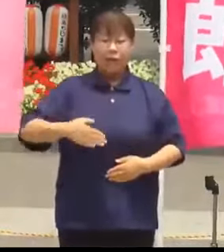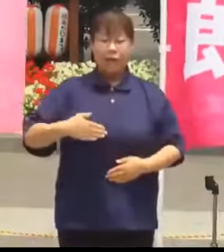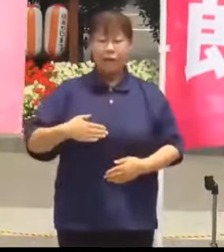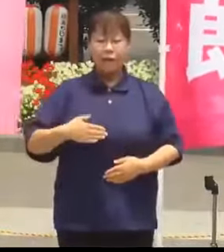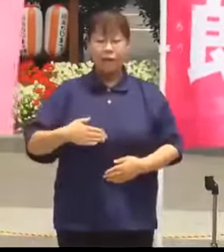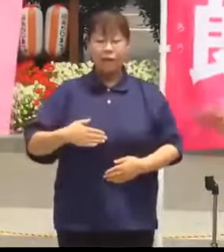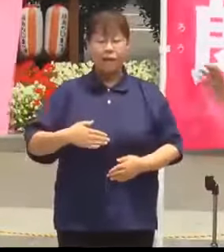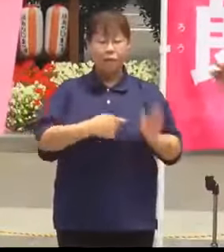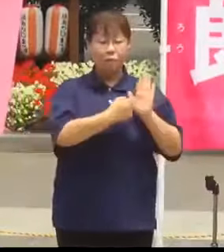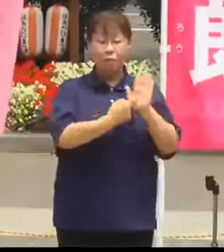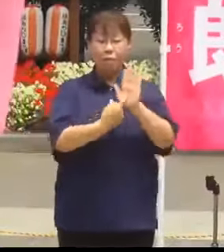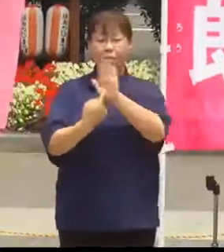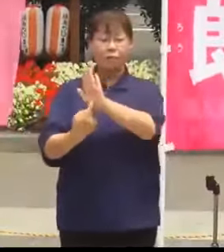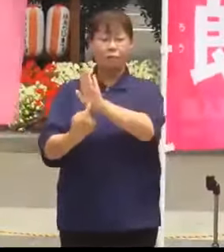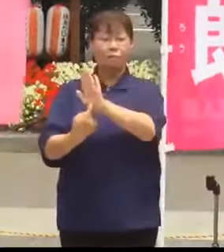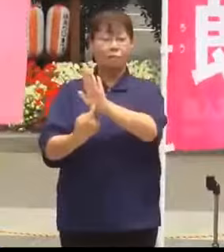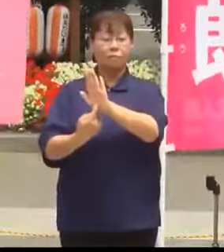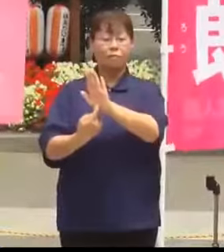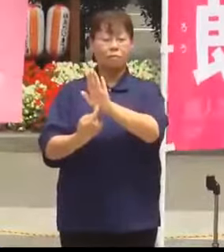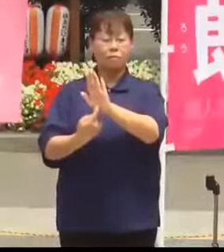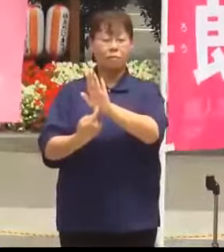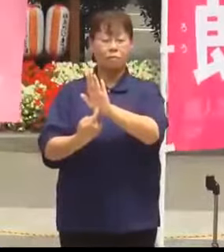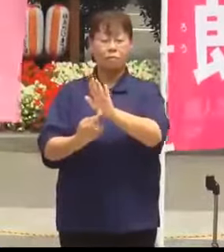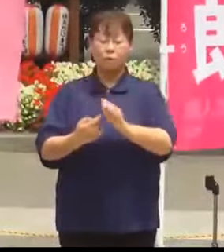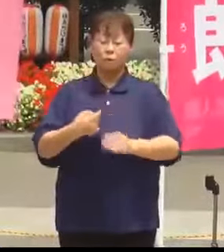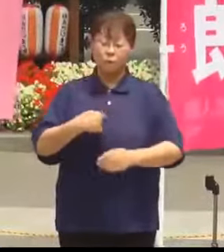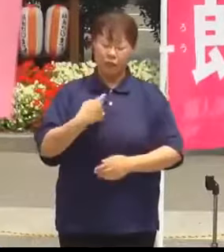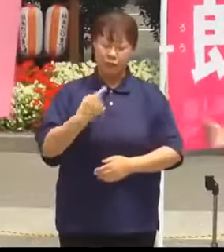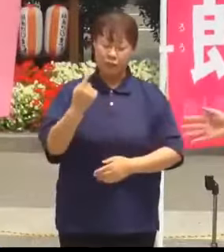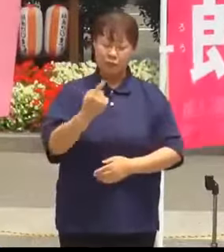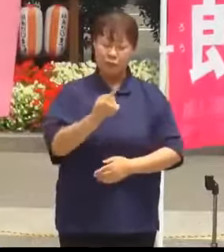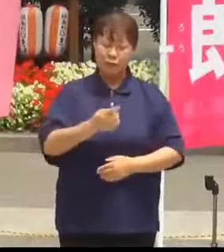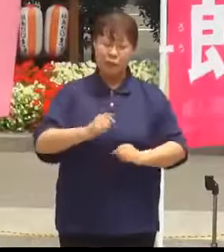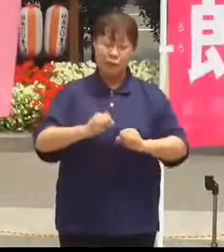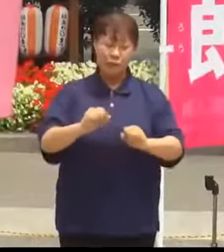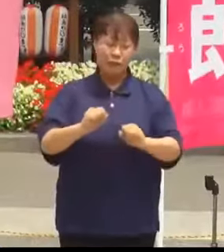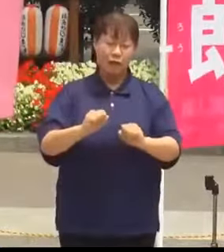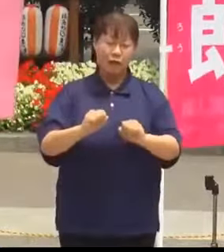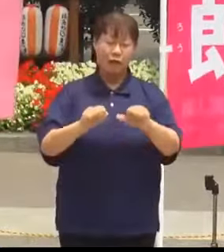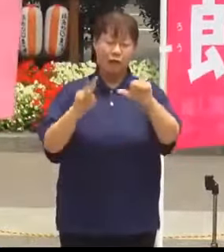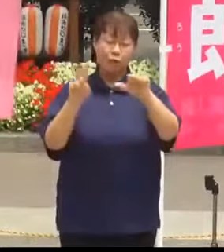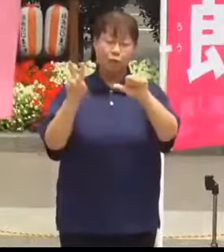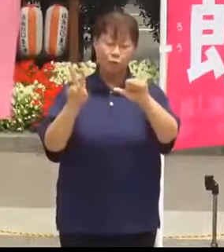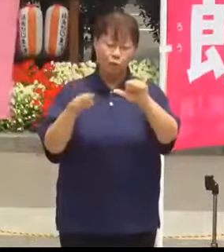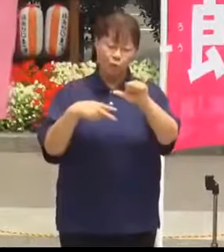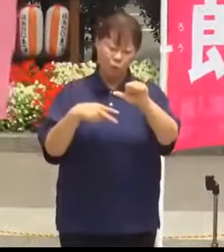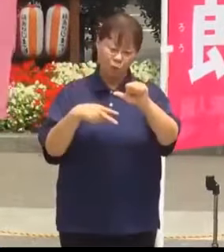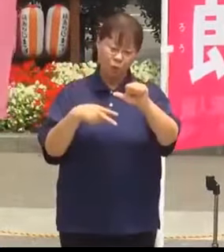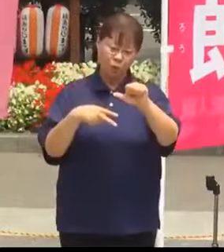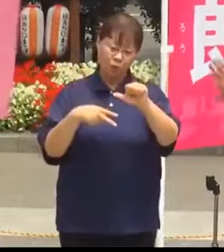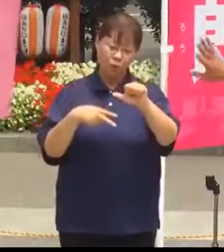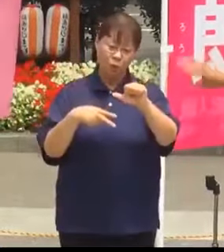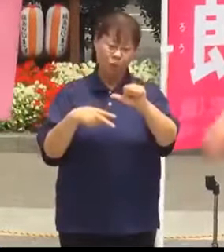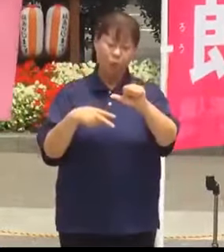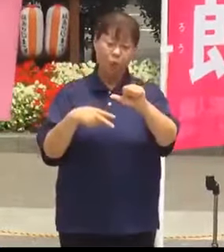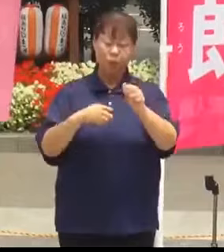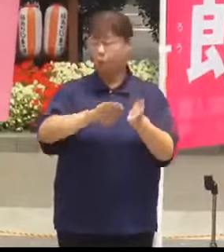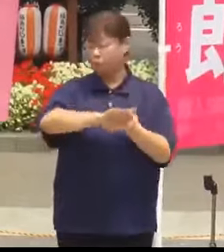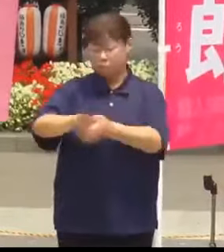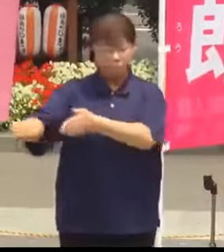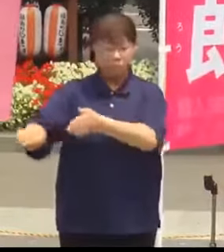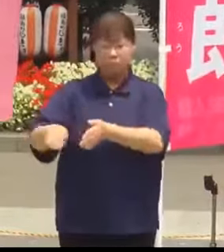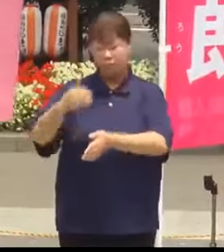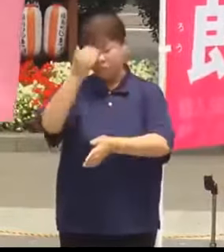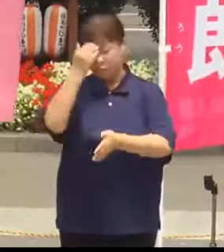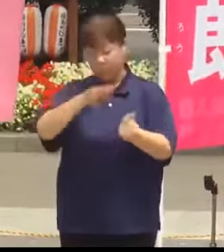ですでもそれもかなわなかった私一人でやっても5秒でも5秒でも脅かされます